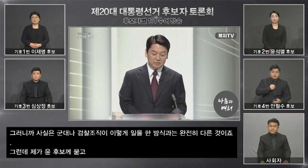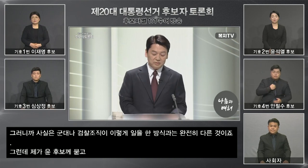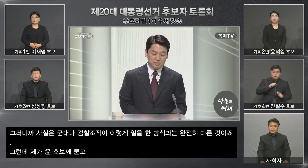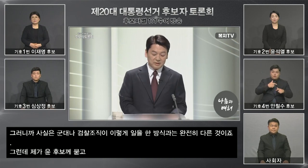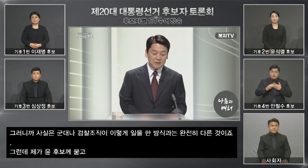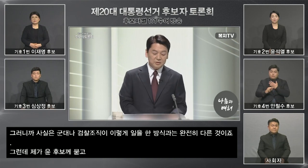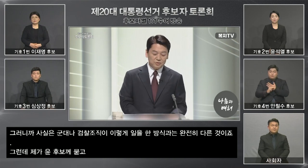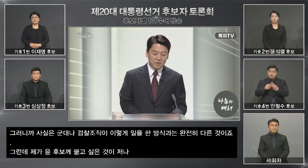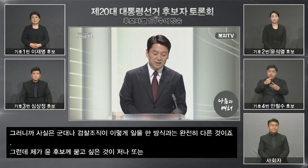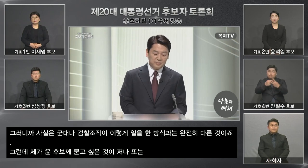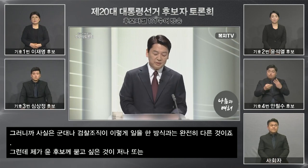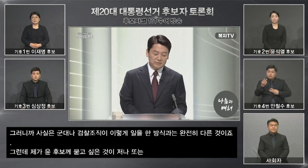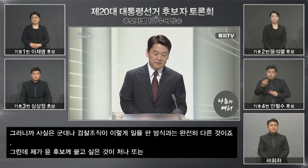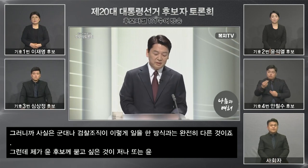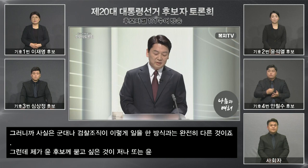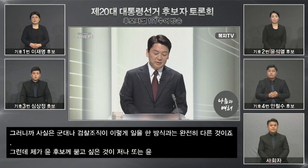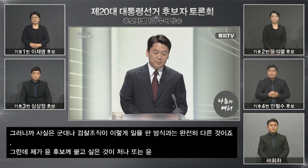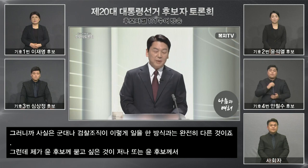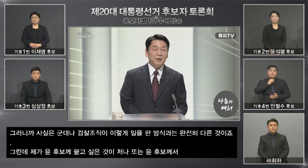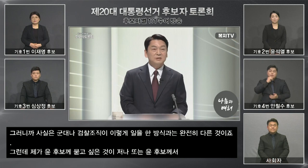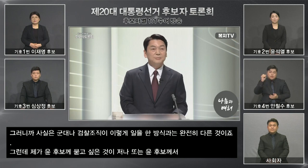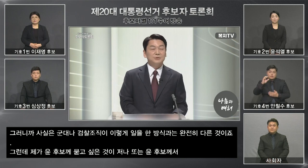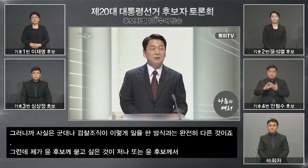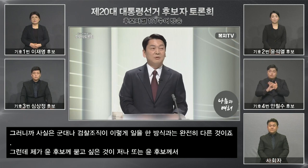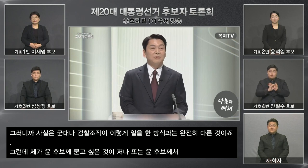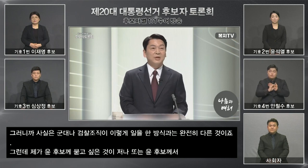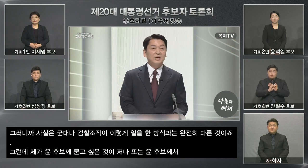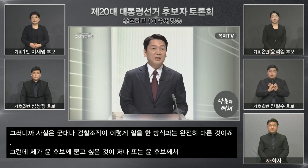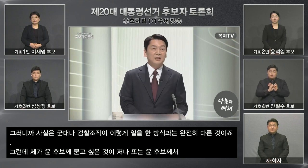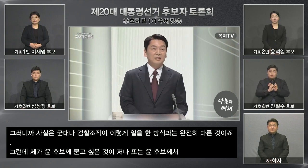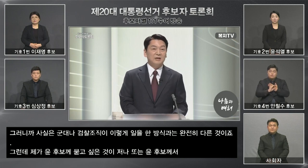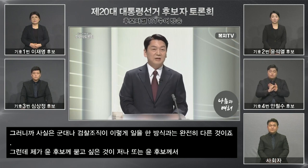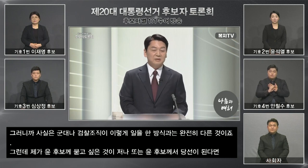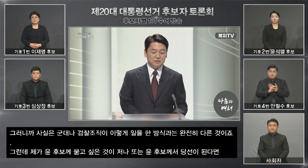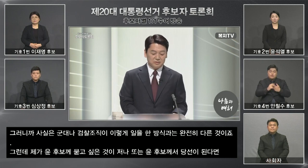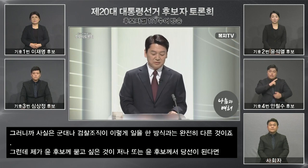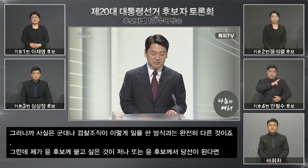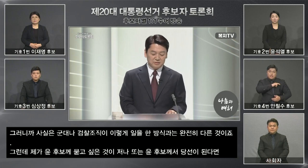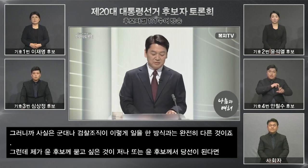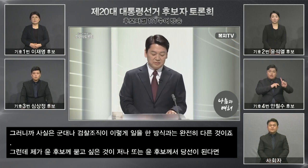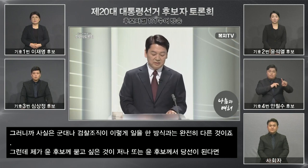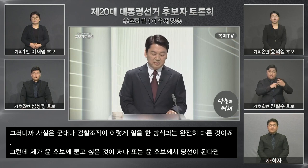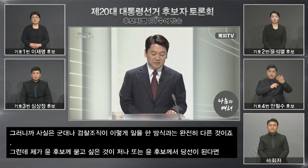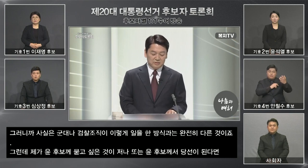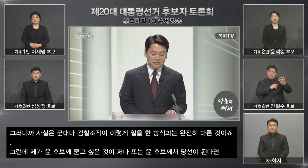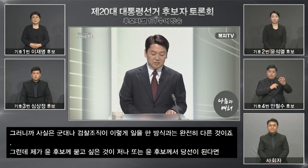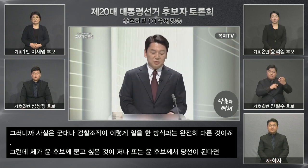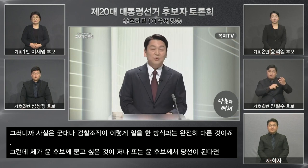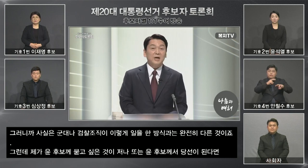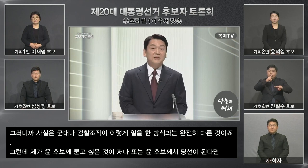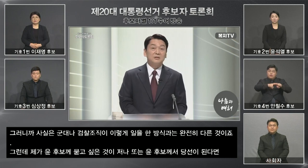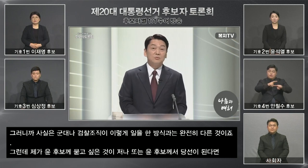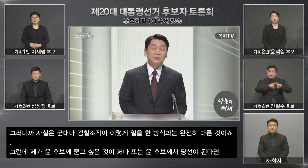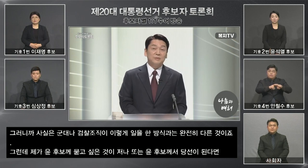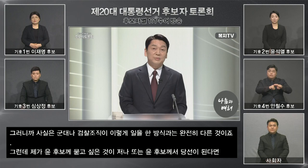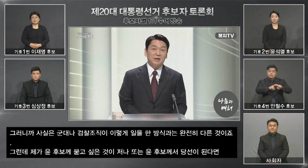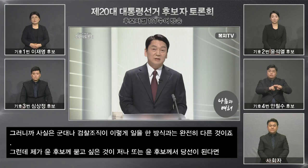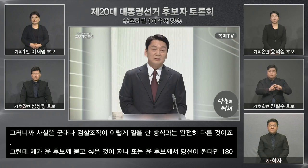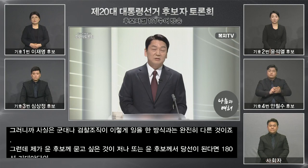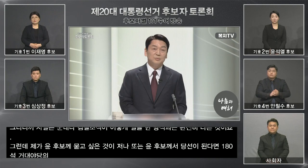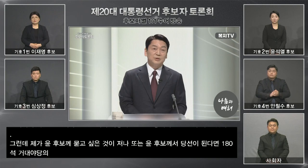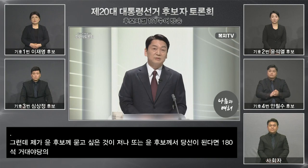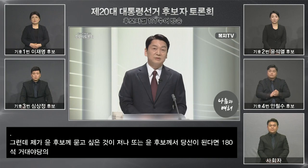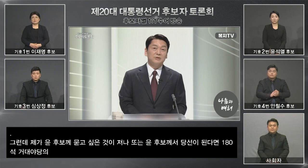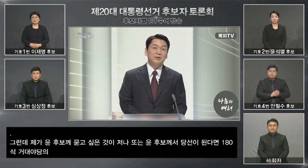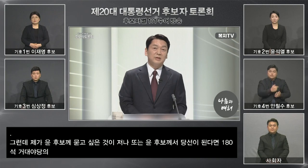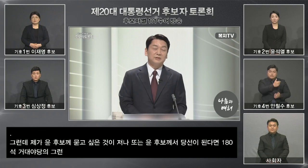후보께서 당선이 된다면 180석 거대 야당의 그런 여소야대 정국이 됩니다.